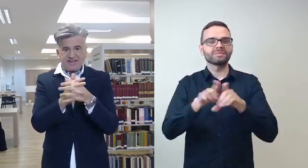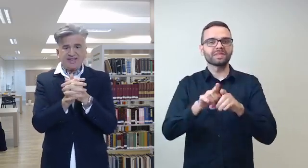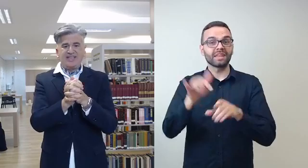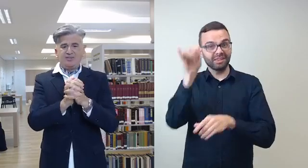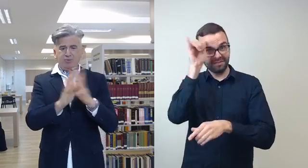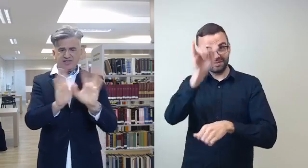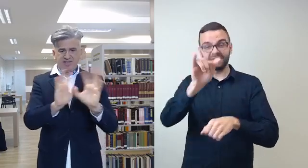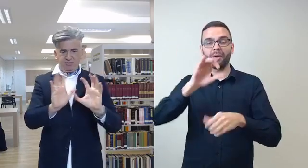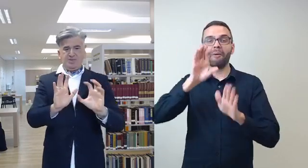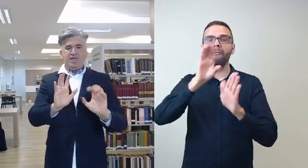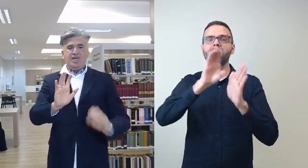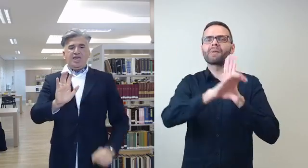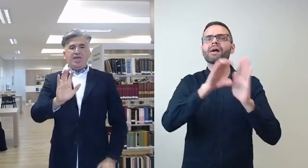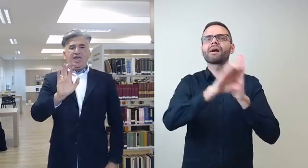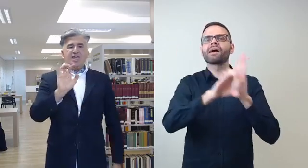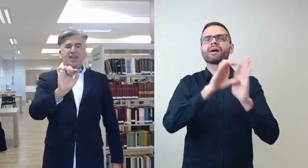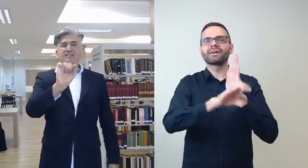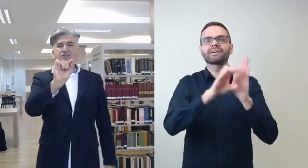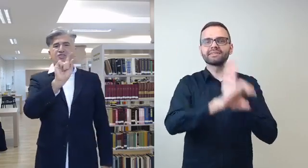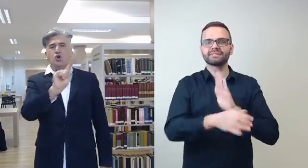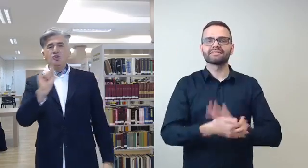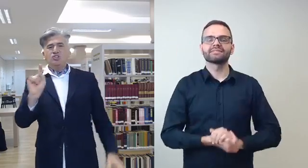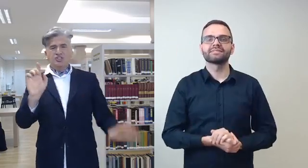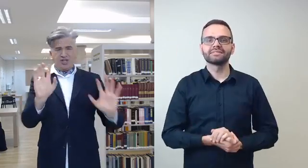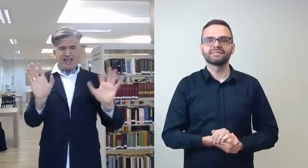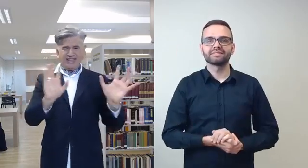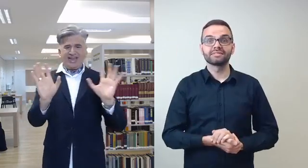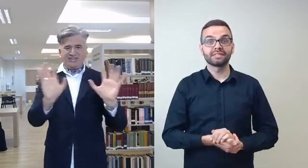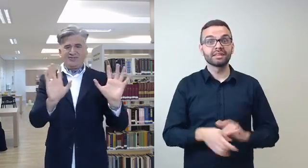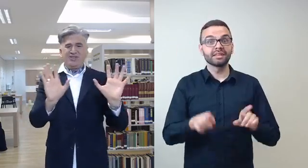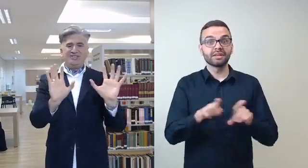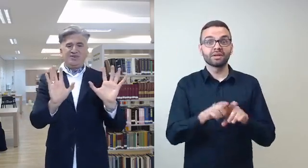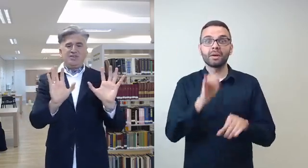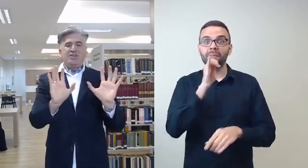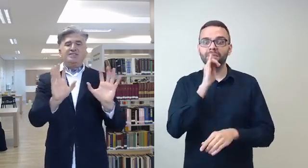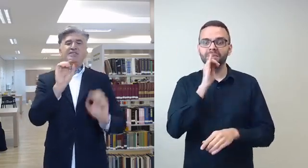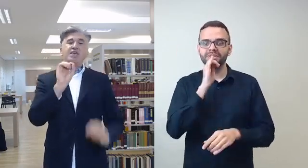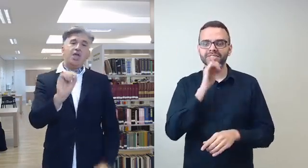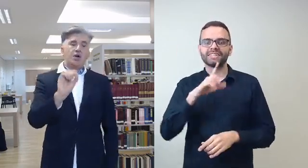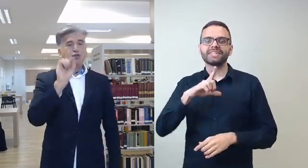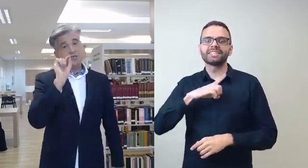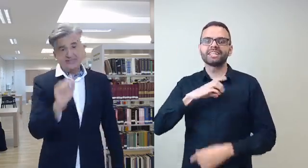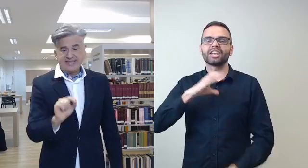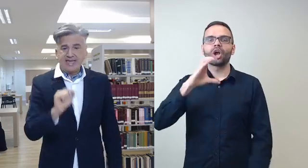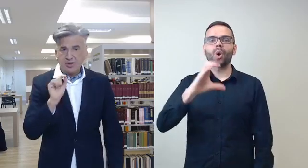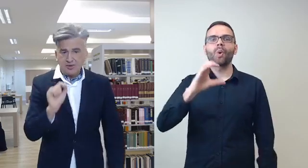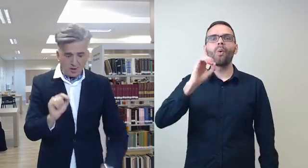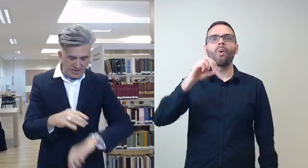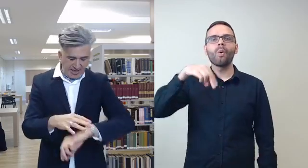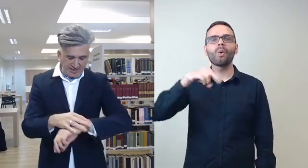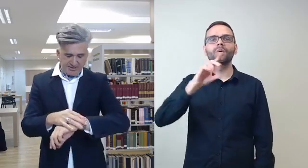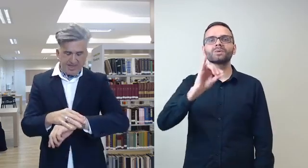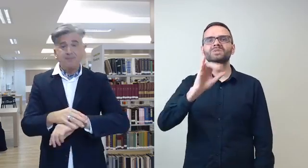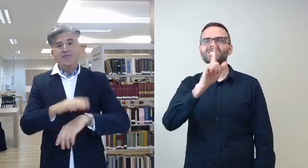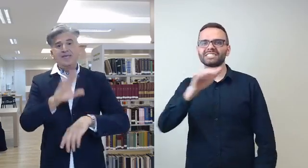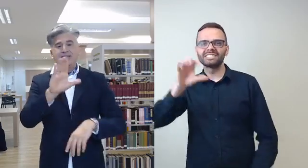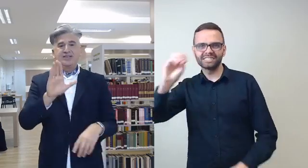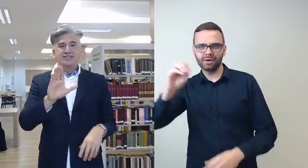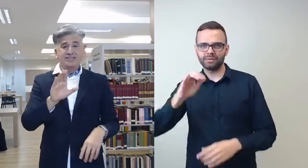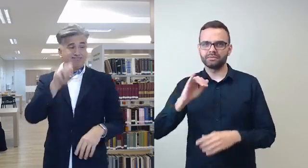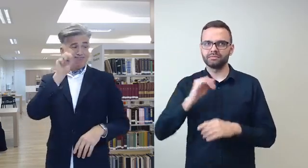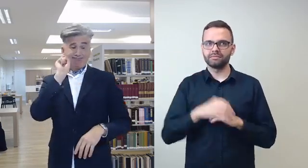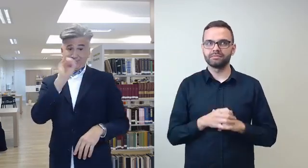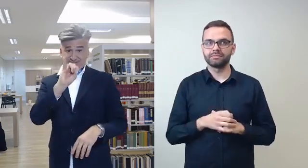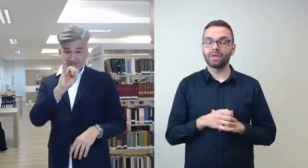português sinalizado. Por exemplo, relação de condicionalidade. Vou dar um exemplo. Se eu adoecer, eu não irei. Tá? Então,